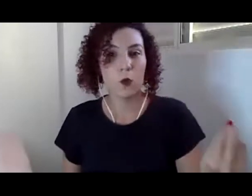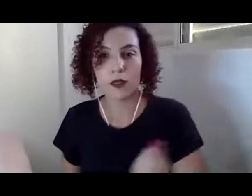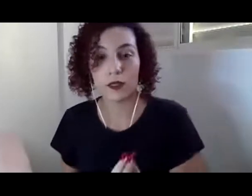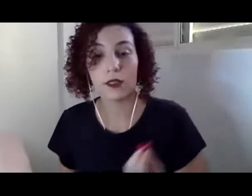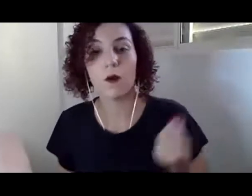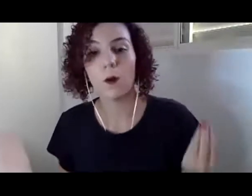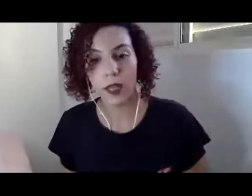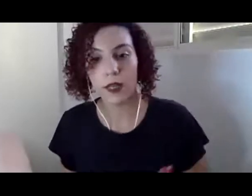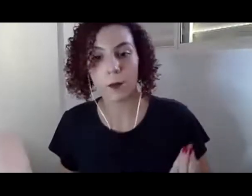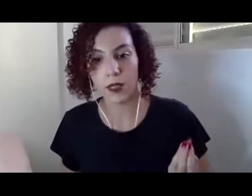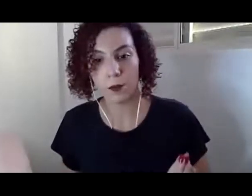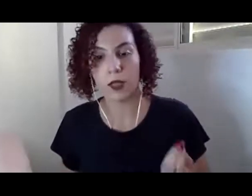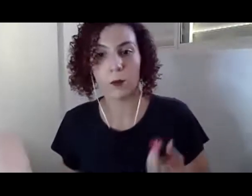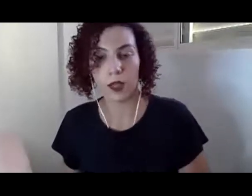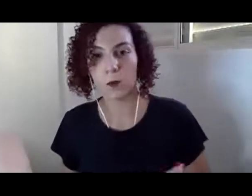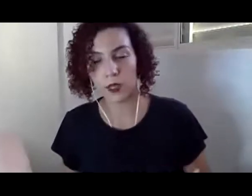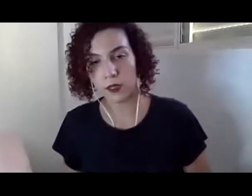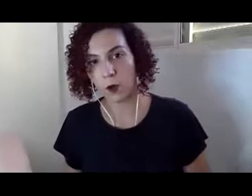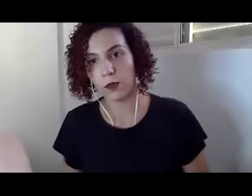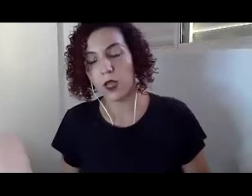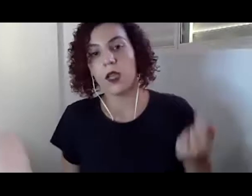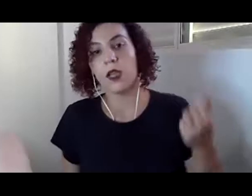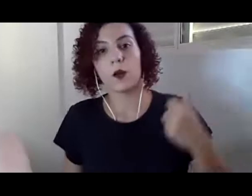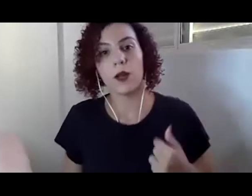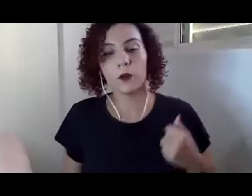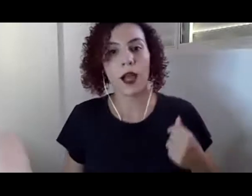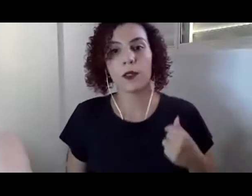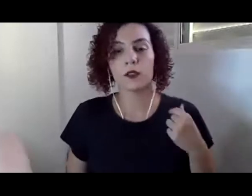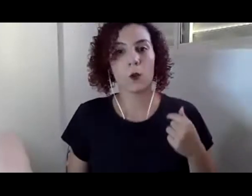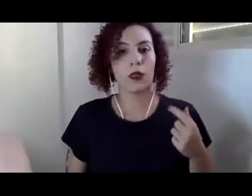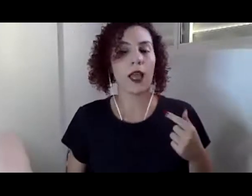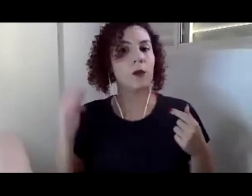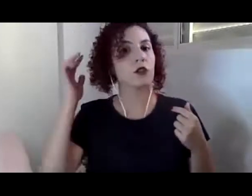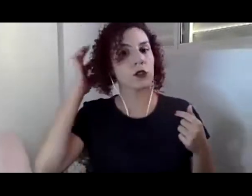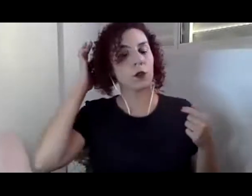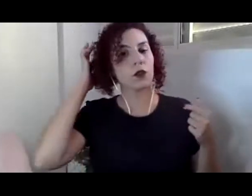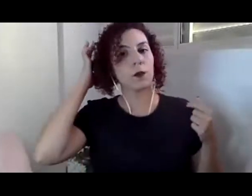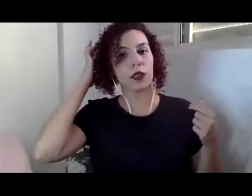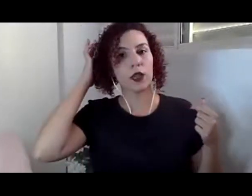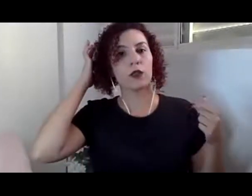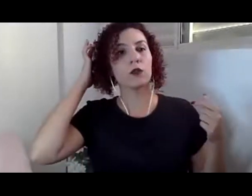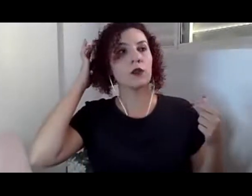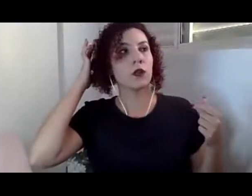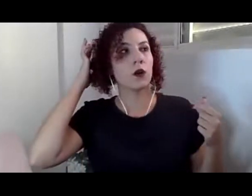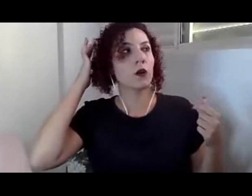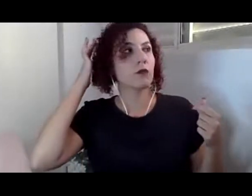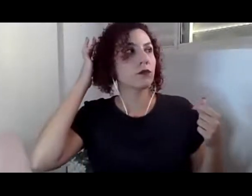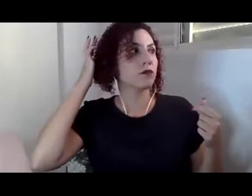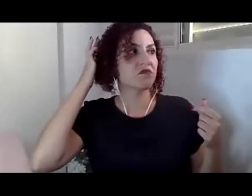essas nuances. Então, como que ele está percebendo? Pela expressão. Então, eu, Tabata, sou um intérprete que estou interpretando,